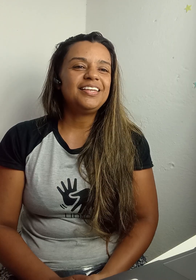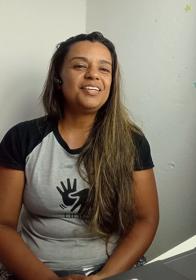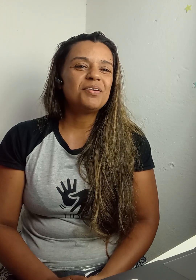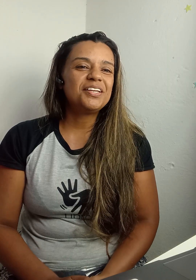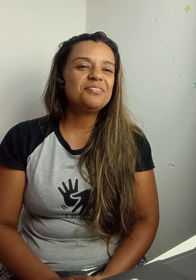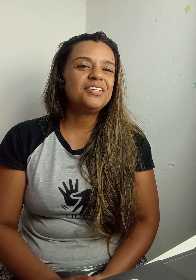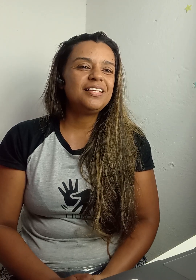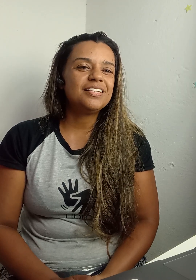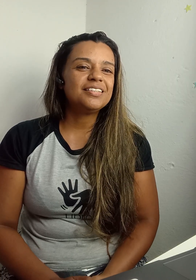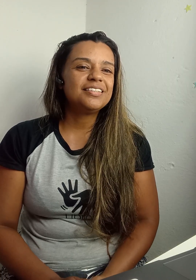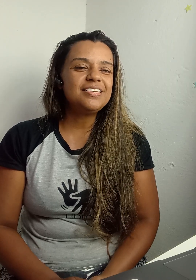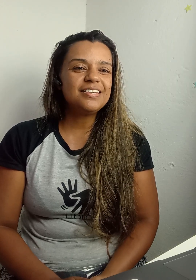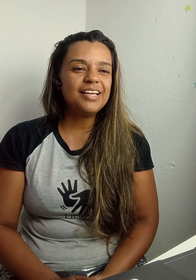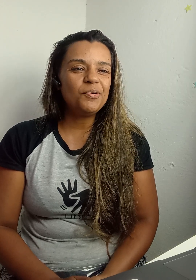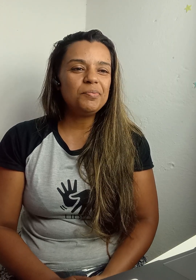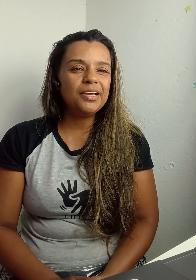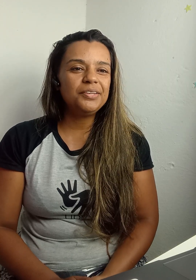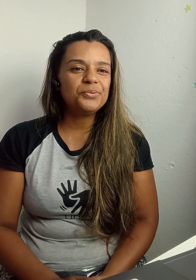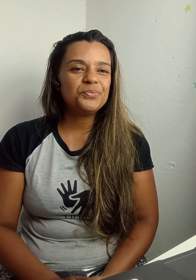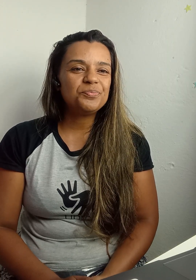Aí, maravilha. Tem sinal, Abigail?